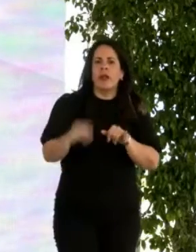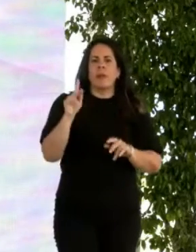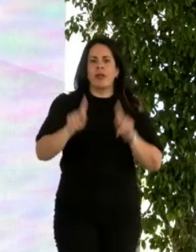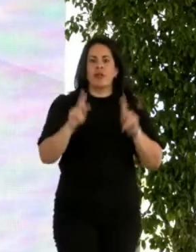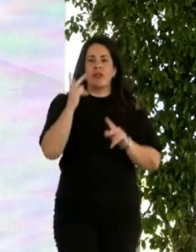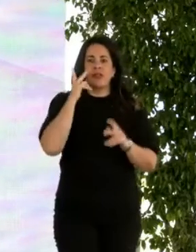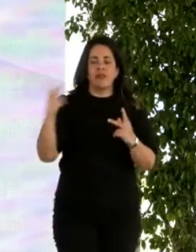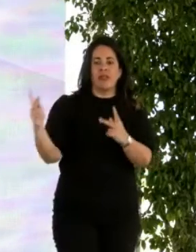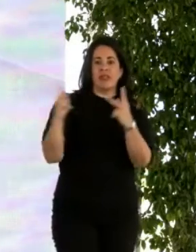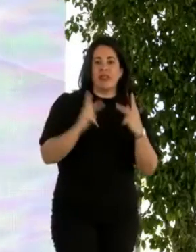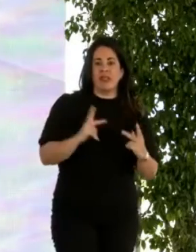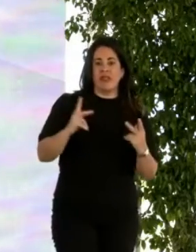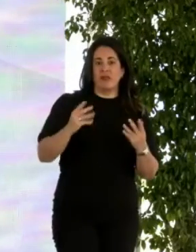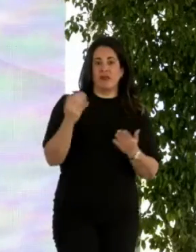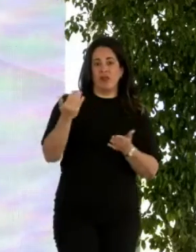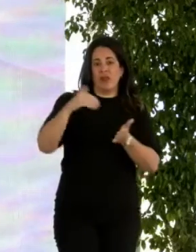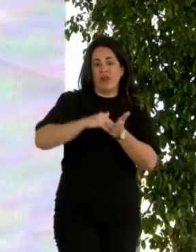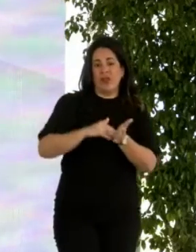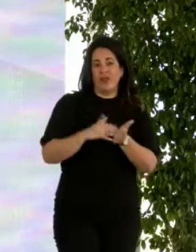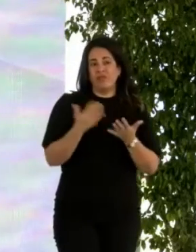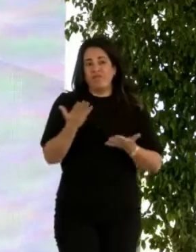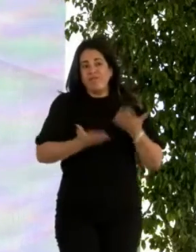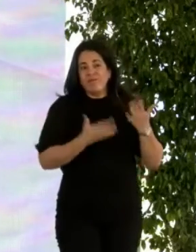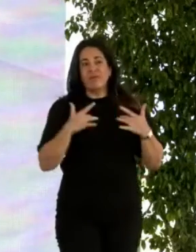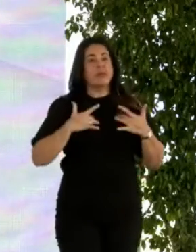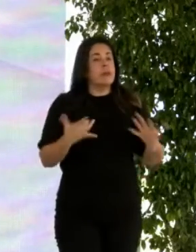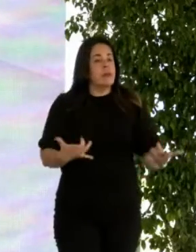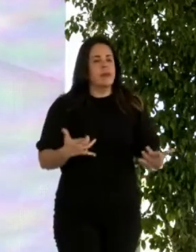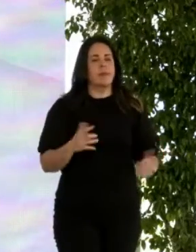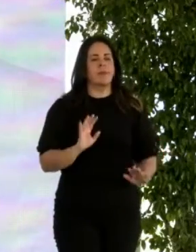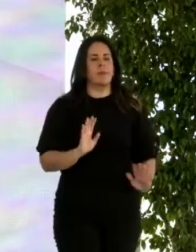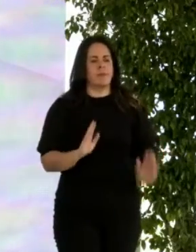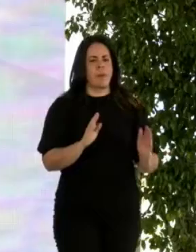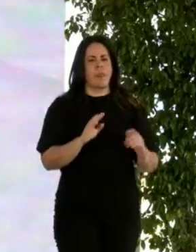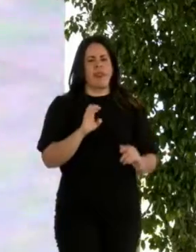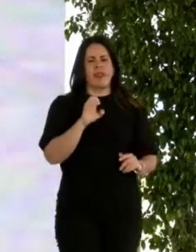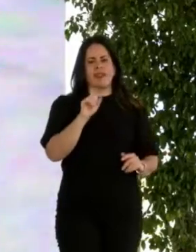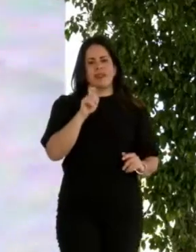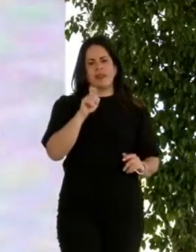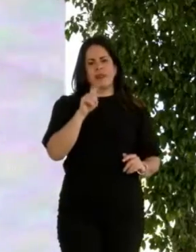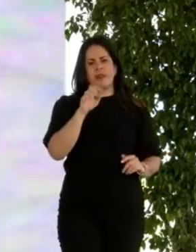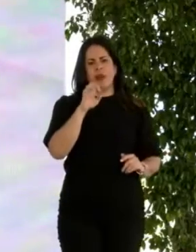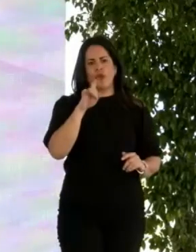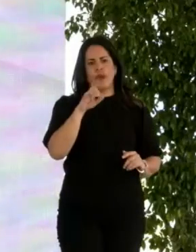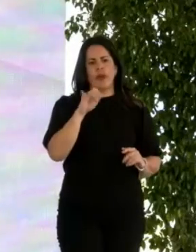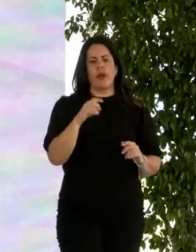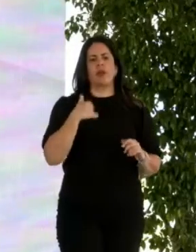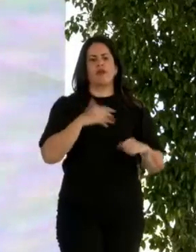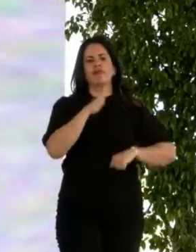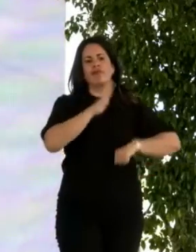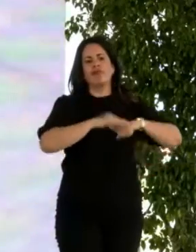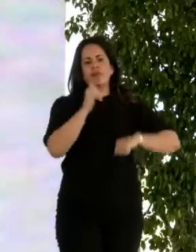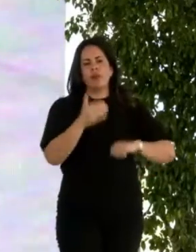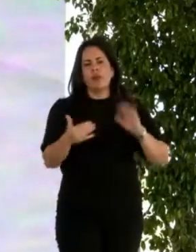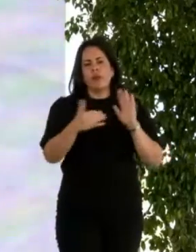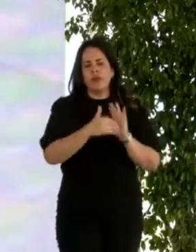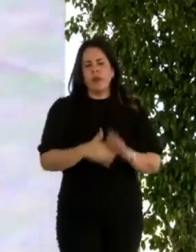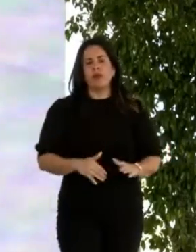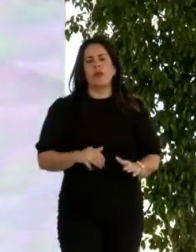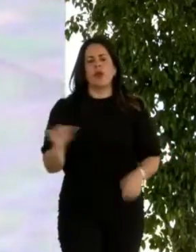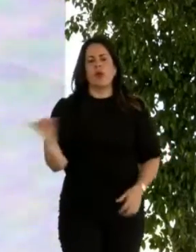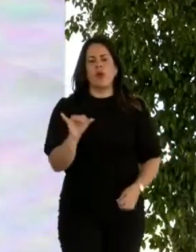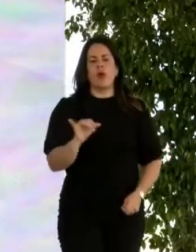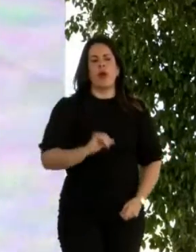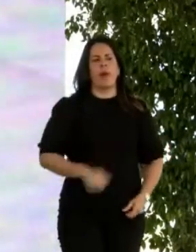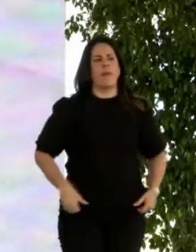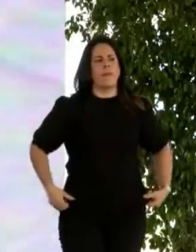estaría anunciando próximamente. ¿Cuál es su posición? En cuanto respecto a la extraordinaria, sigo inclinado a convocarla. De igual manera,